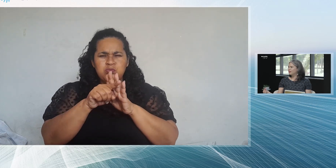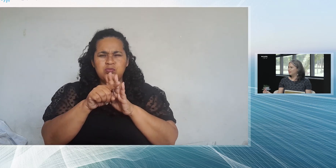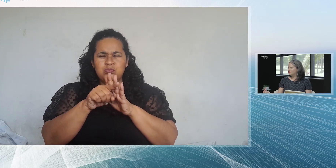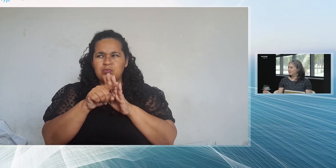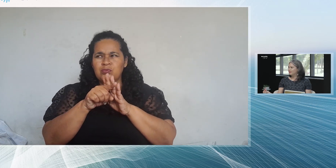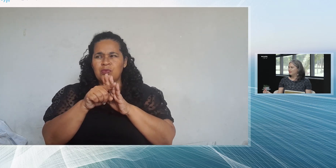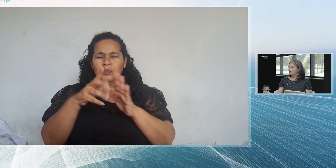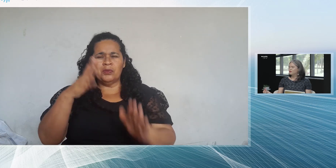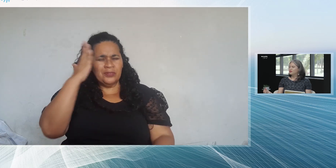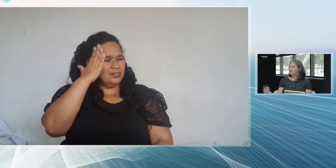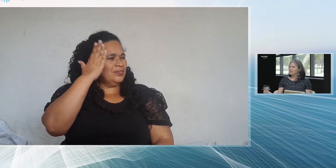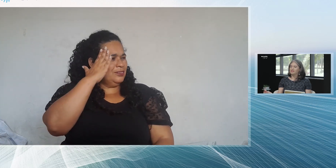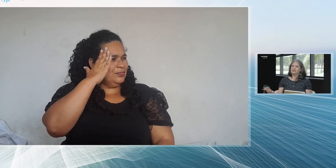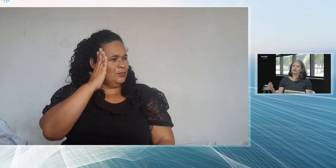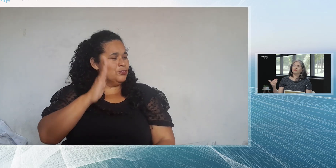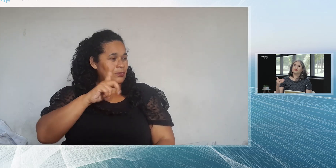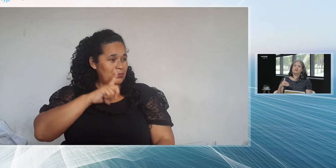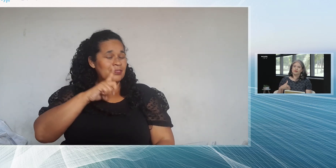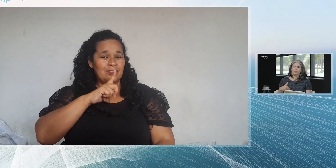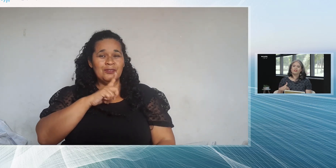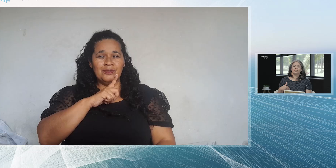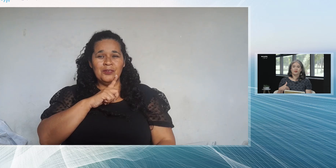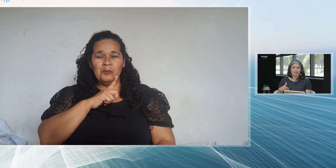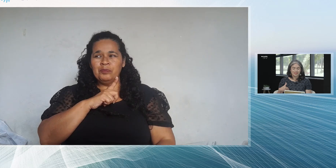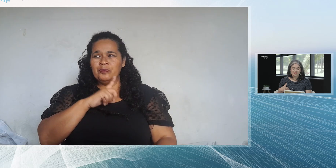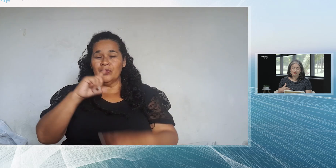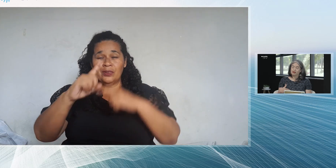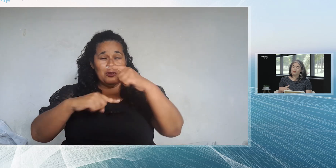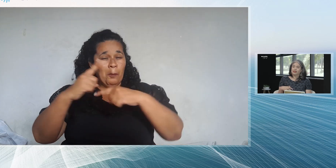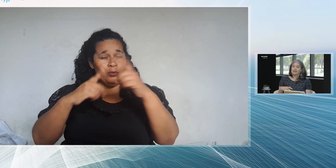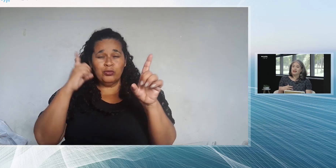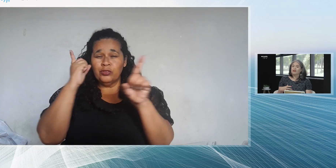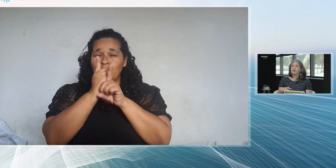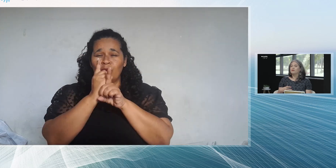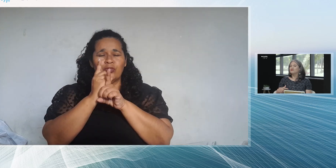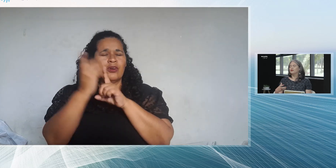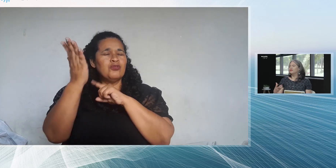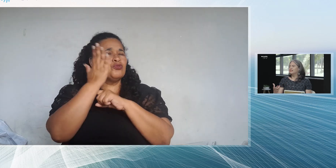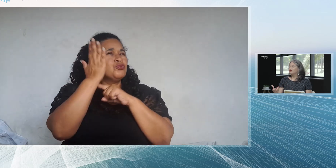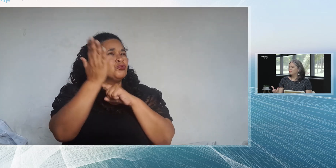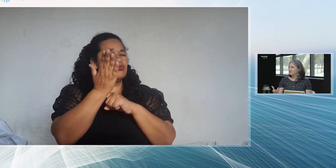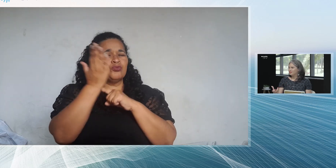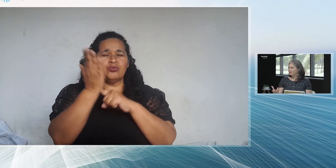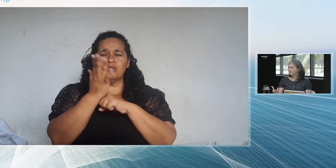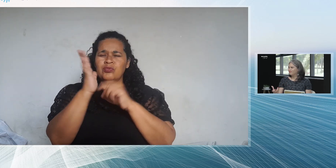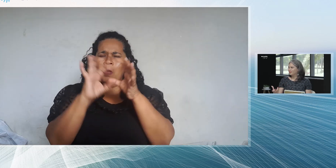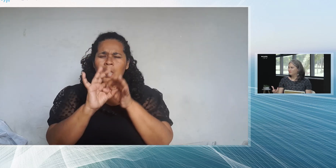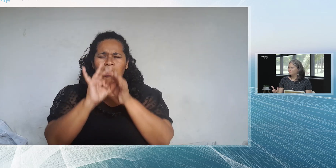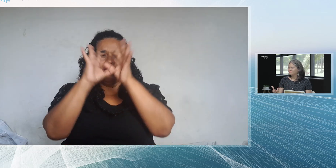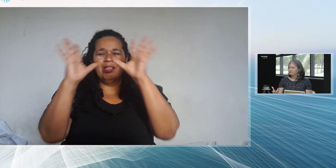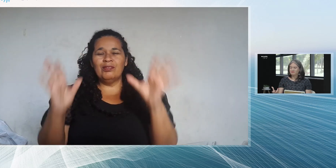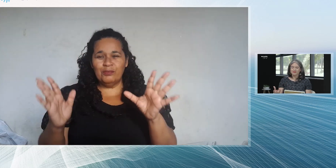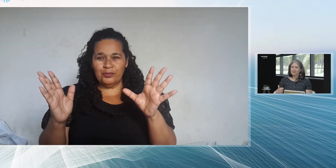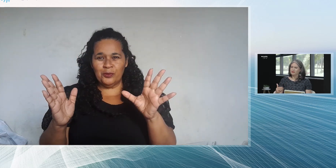fazer faculdade. Que muitas vezes é esse autoconhecimento que a gente precisa para lidar com algumas dificuldades do dia a dia.